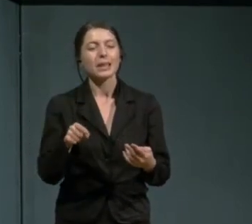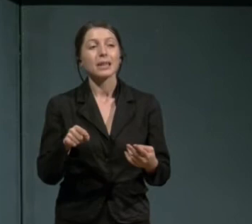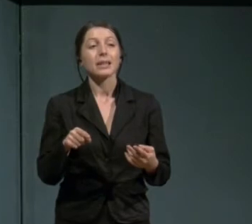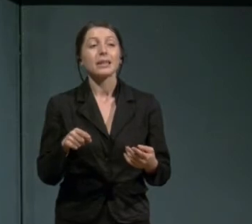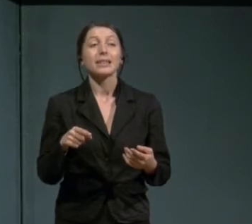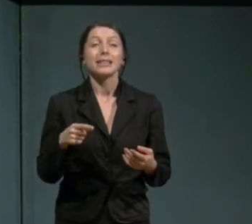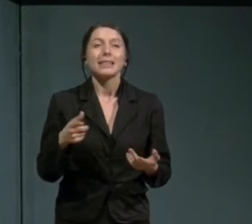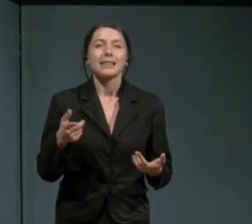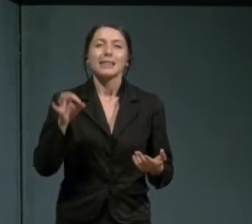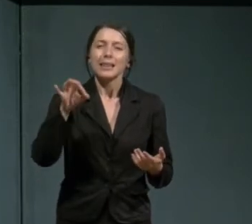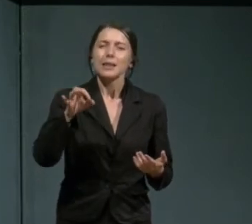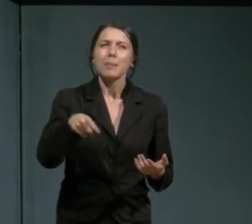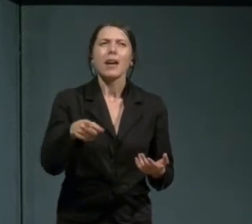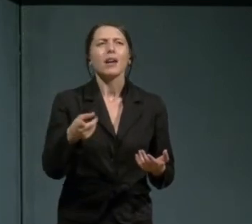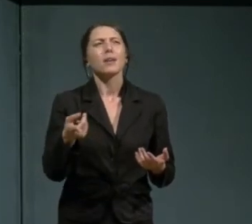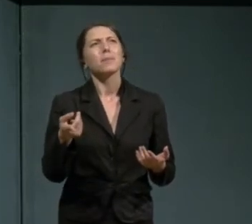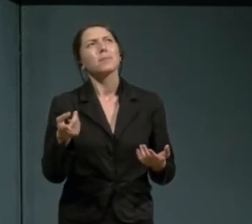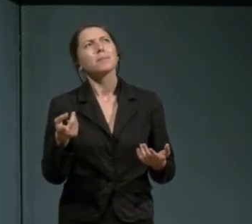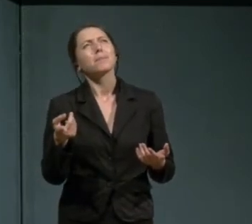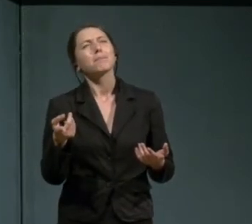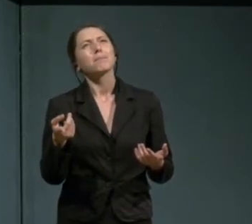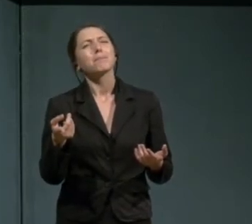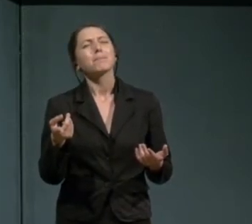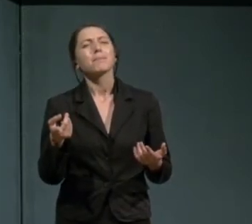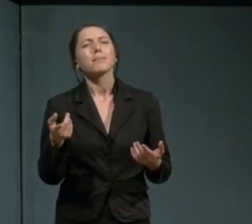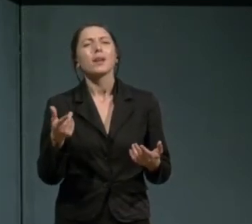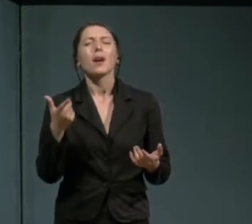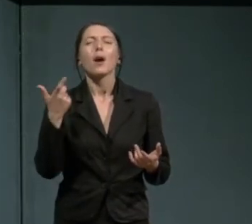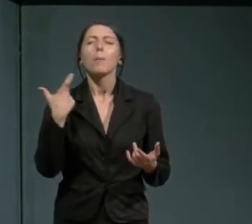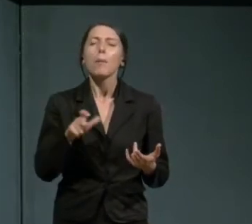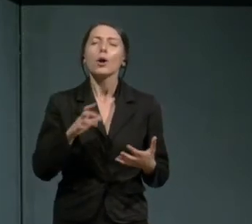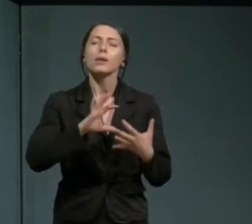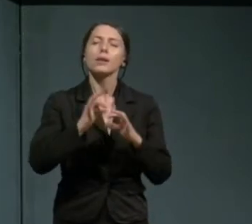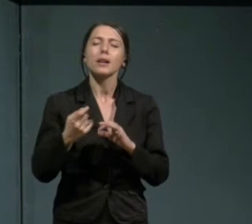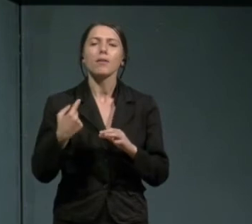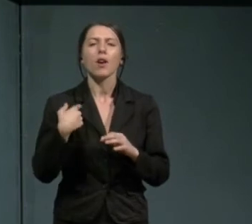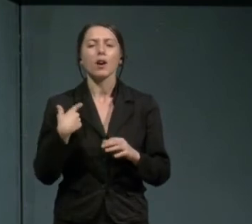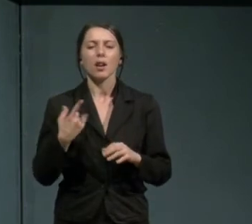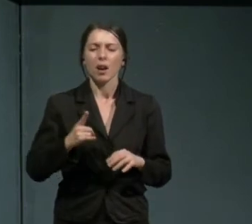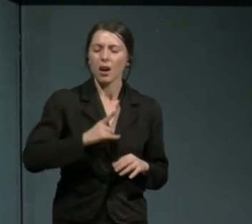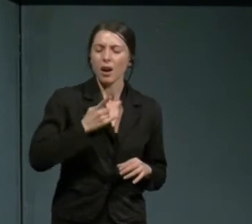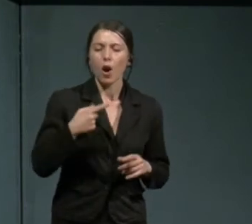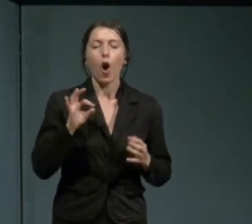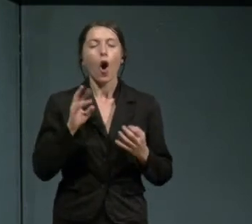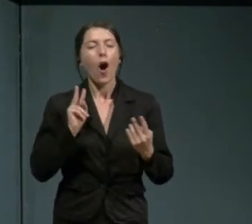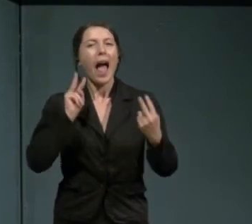questo avviene dietro il fatto che ci si indigna o attraverso l'empatia